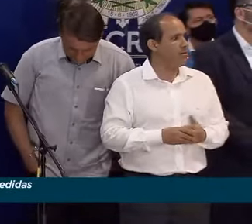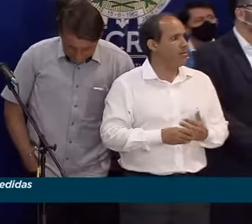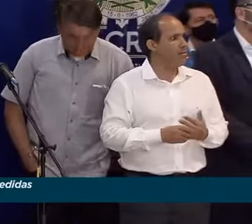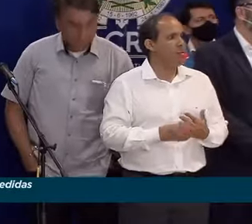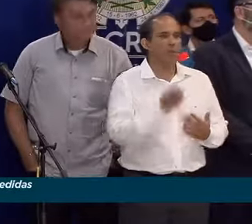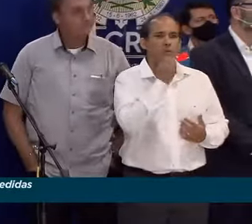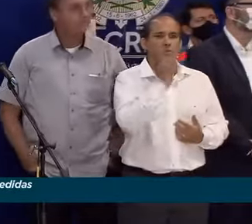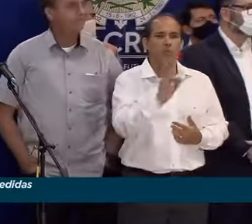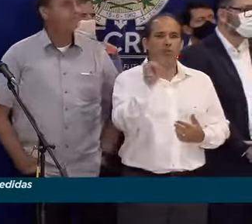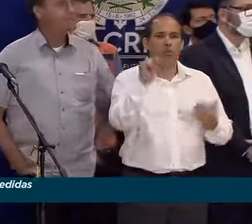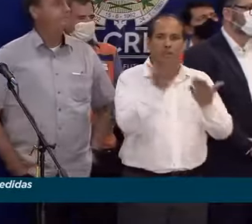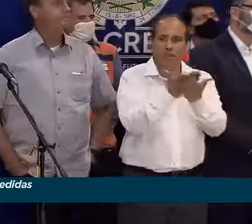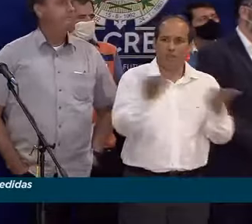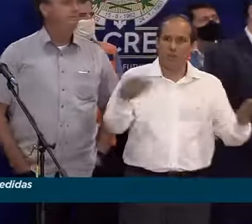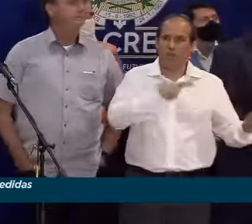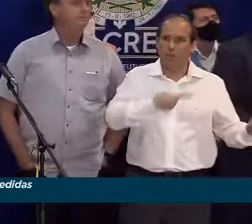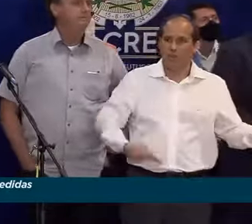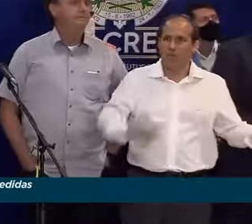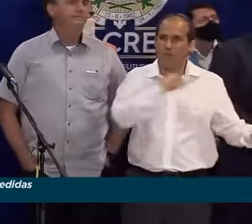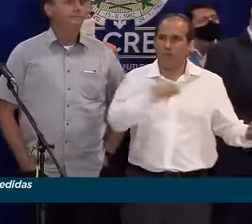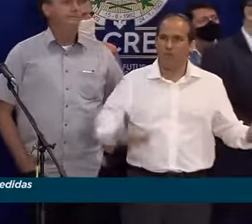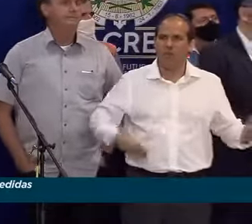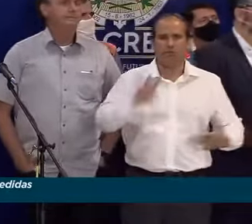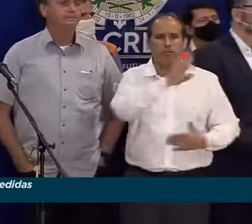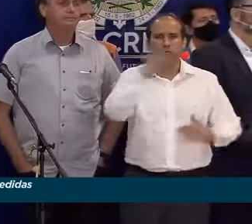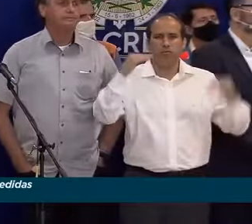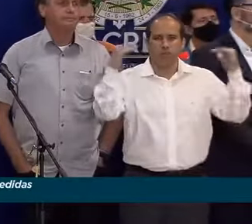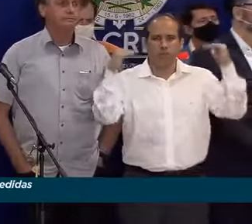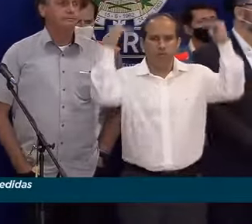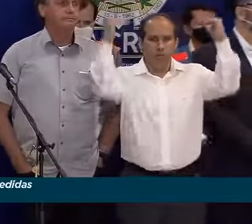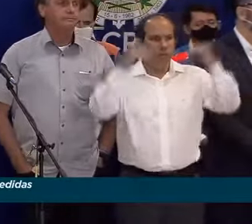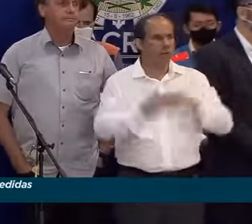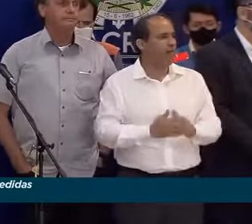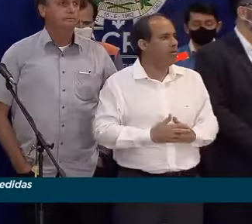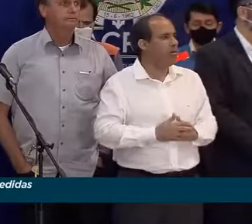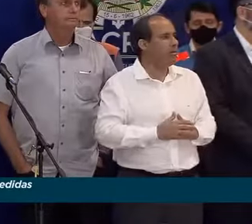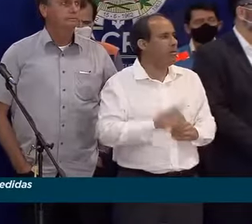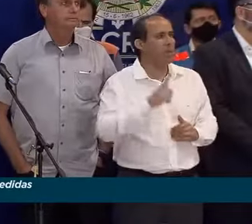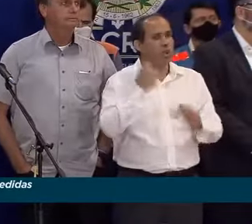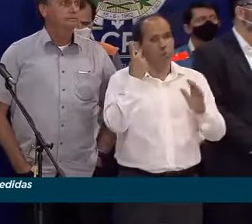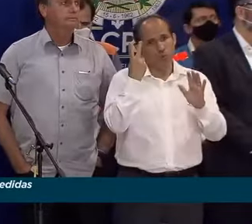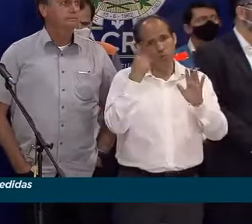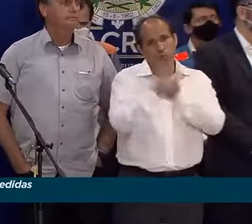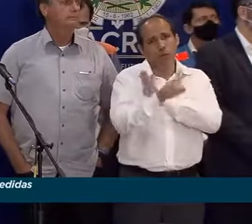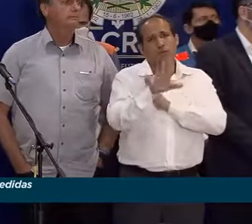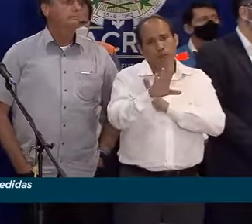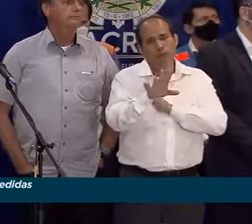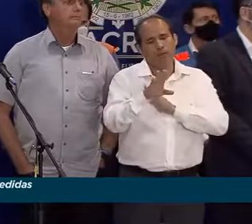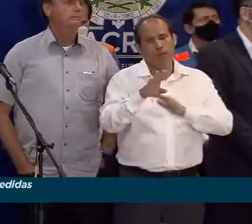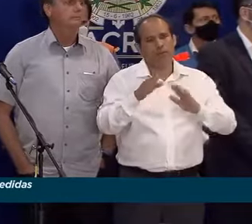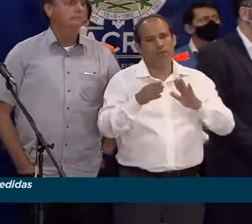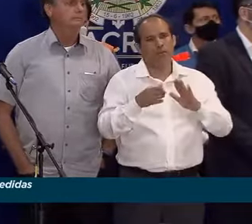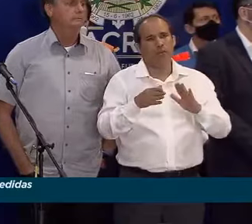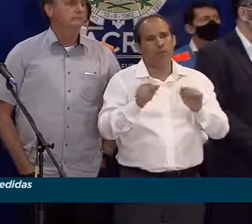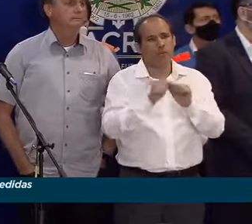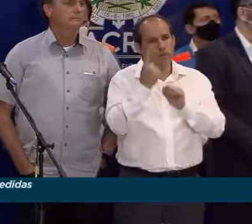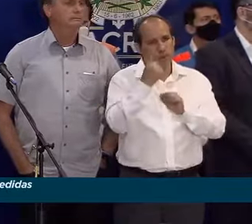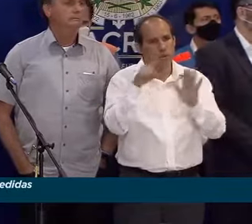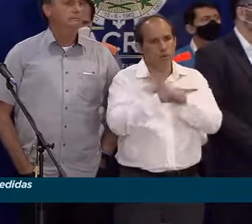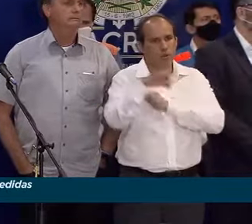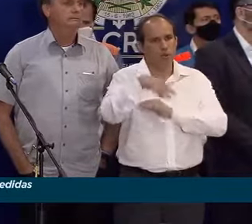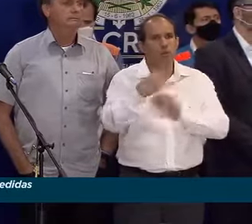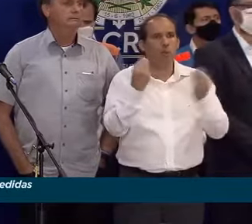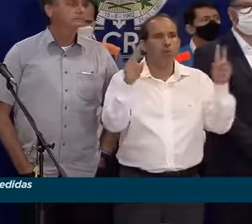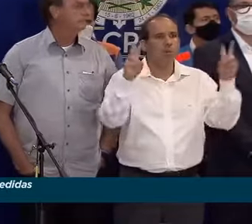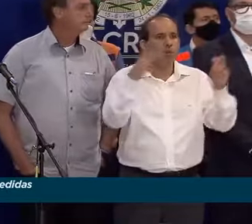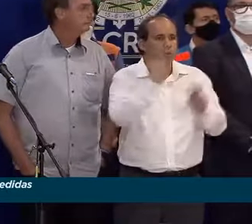Bom dia a todos, presidente, ministros, autoridades. Eu tinha duas perguntas, vou ficar só com uma, portanto, e é sobre a